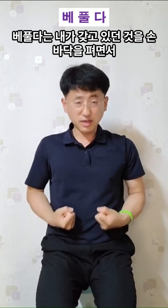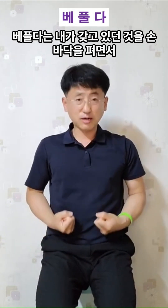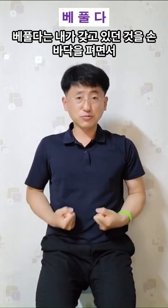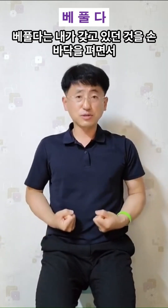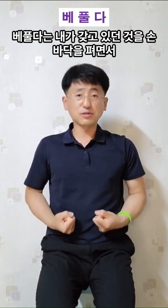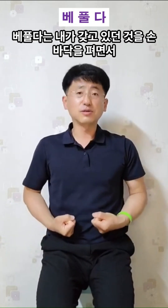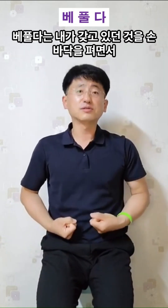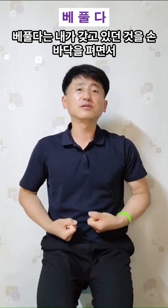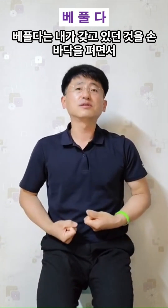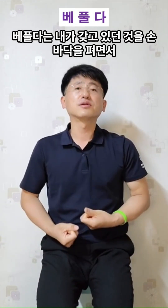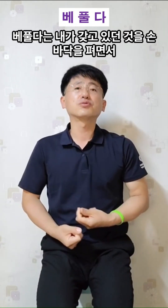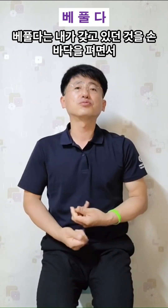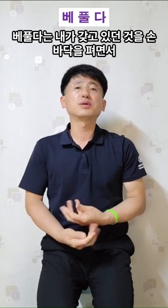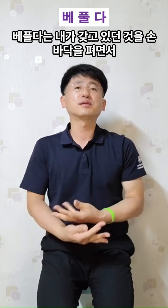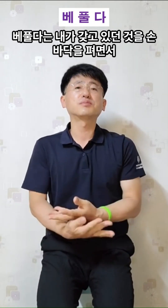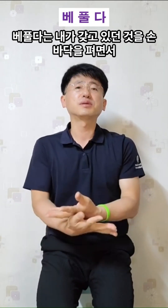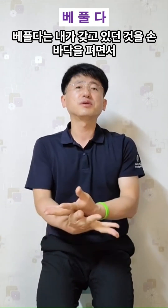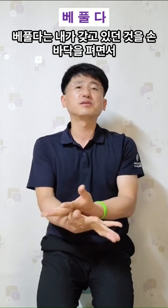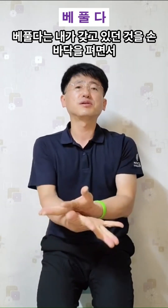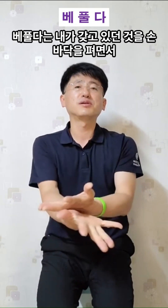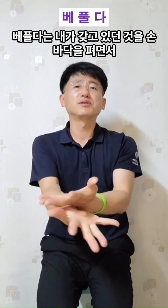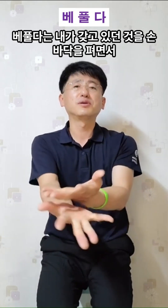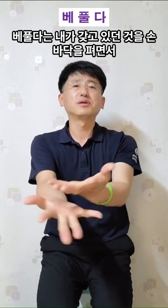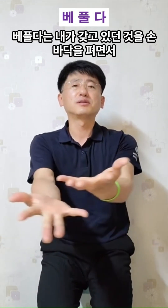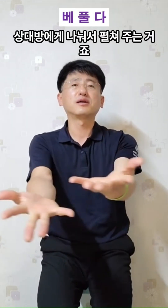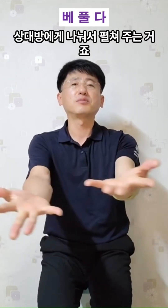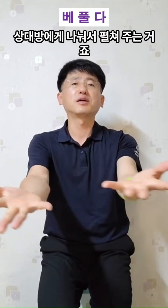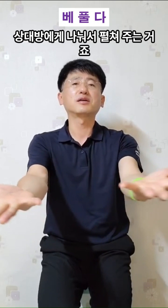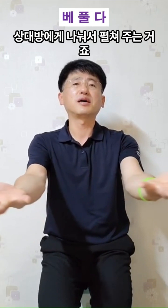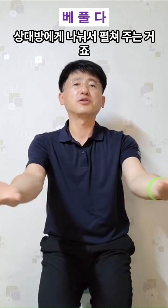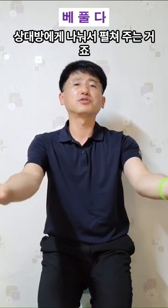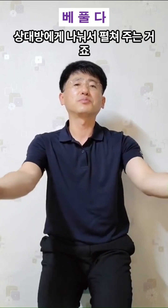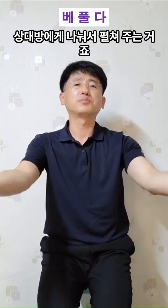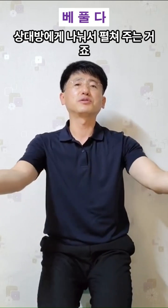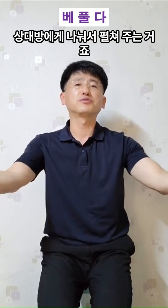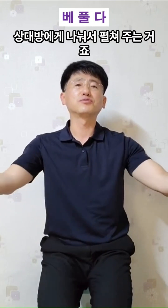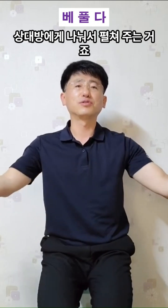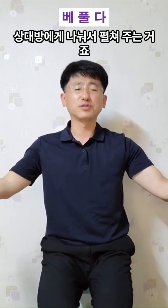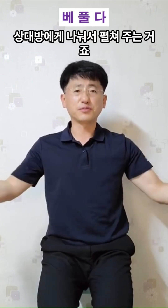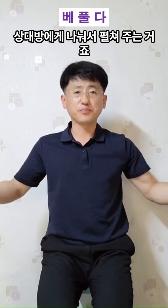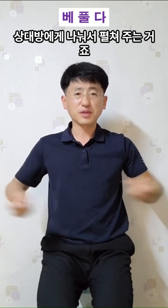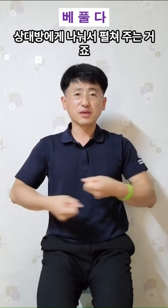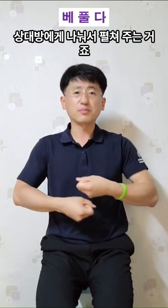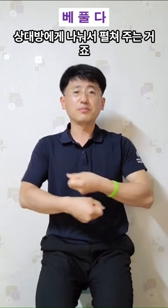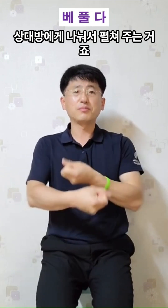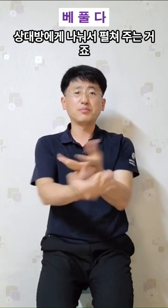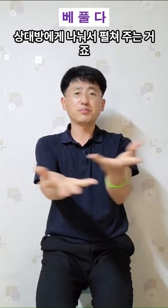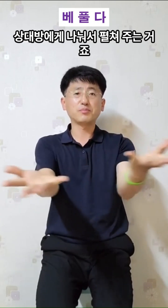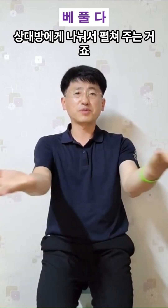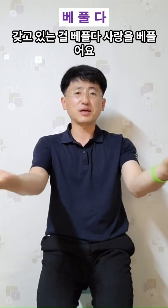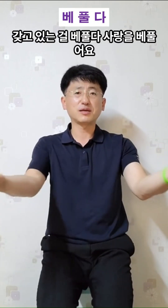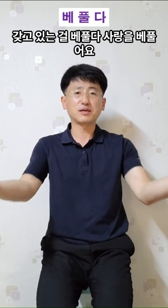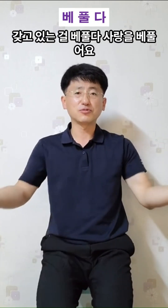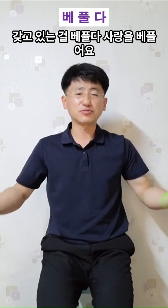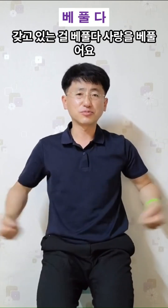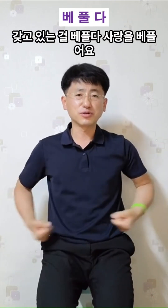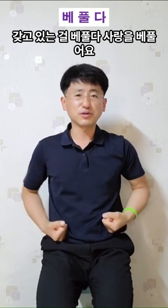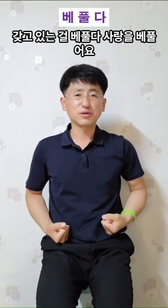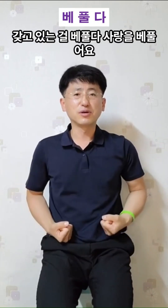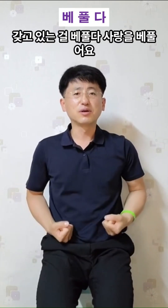갖고 있던 것을 손바닥을 피면서 상대방에게 나눠서 펼쳐주는 거죠. 이게 딱 나눠주는 거예요.